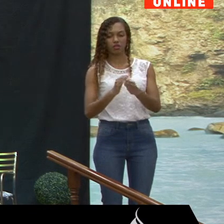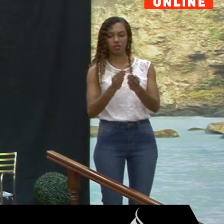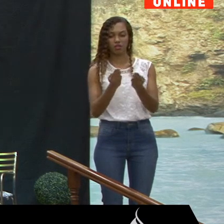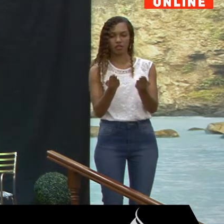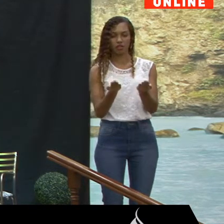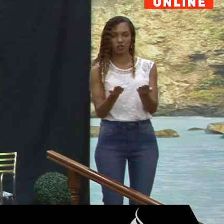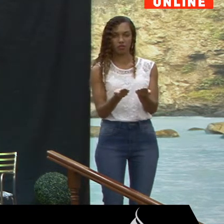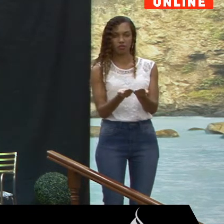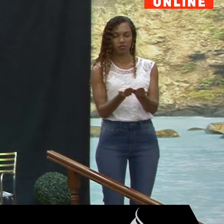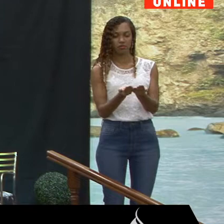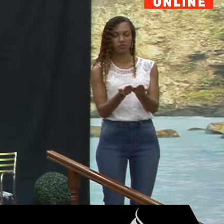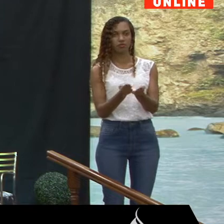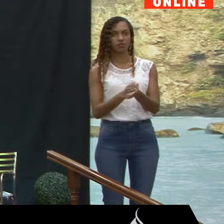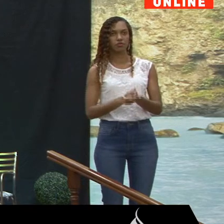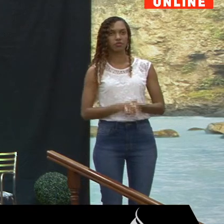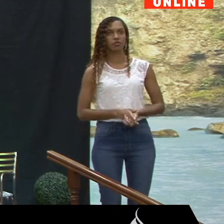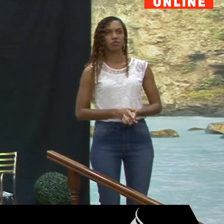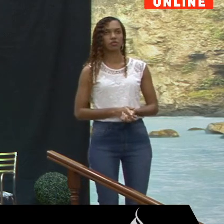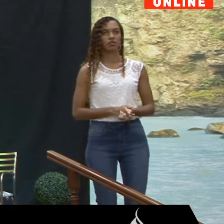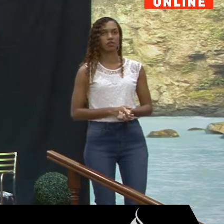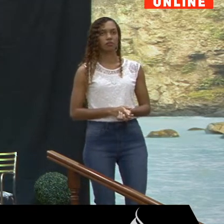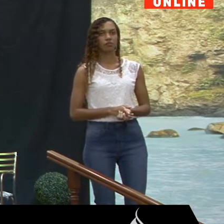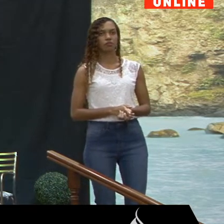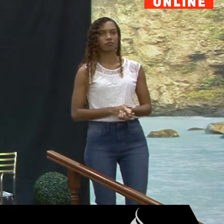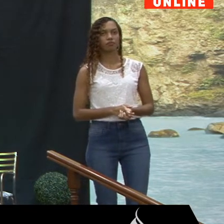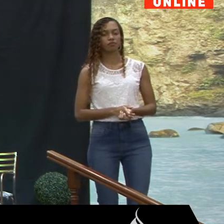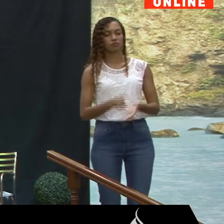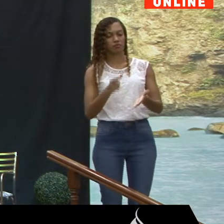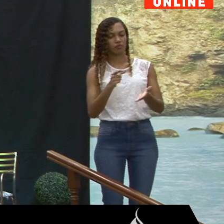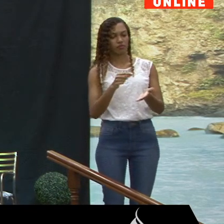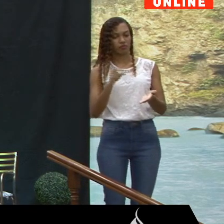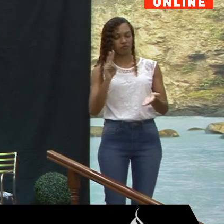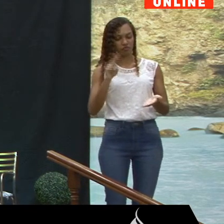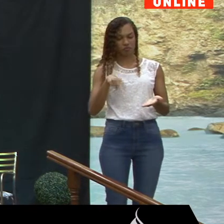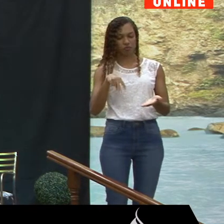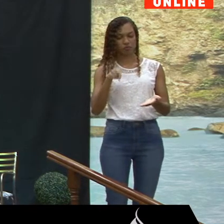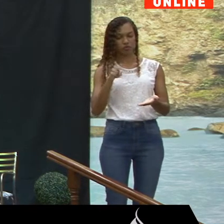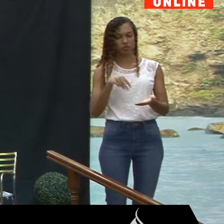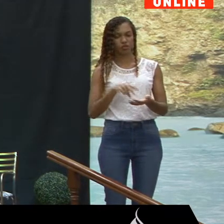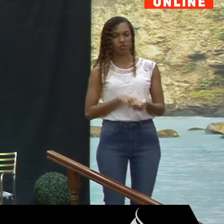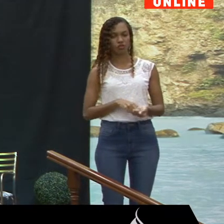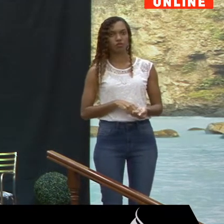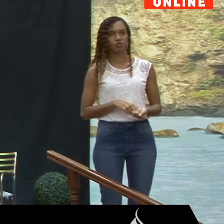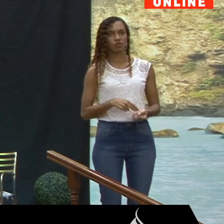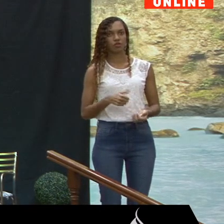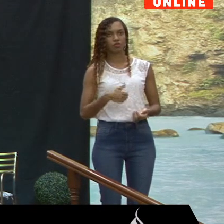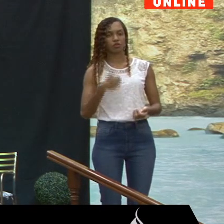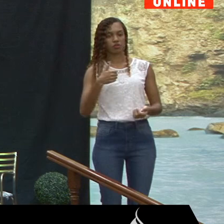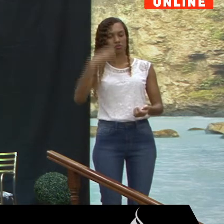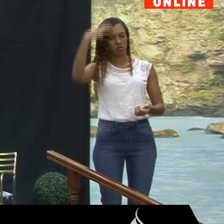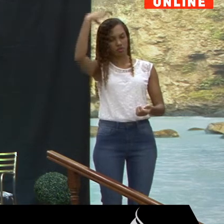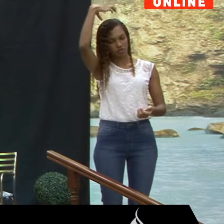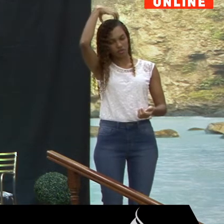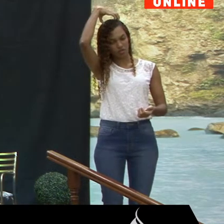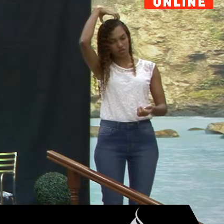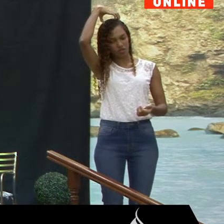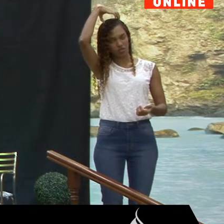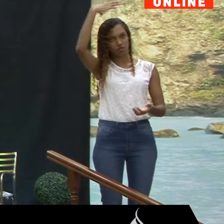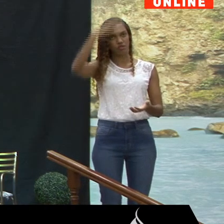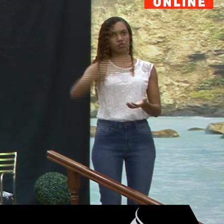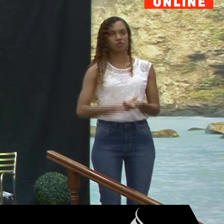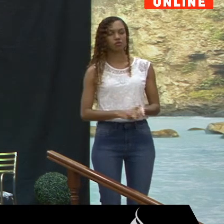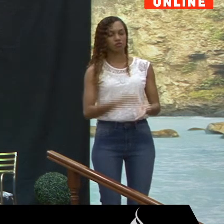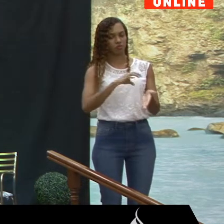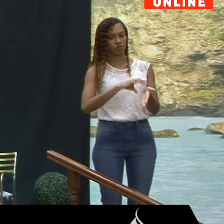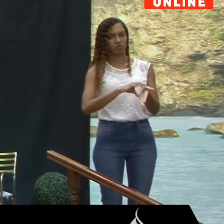Bíblias, que está no texto de Primeiro Livro de Reis,